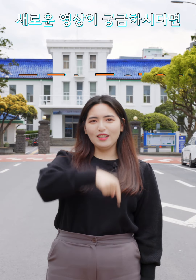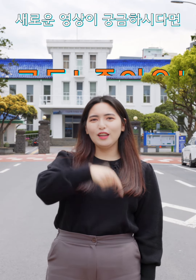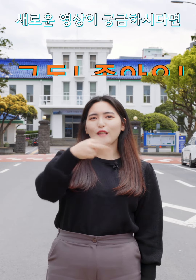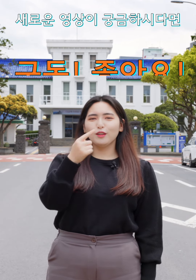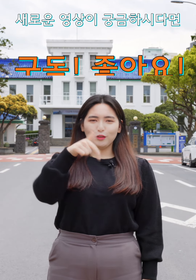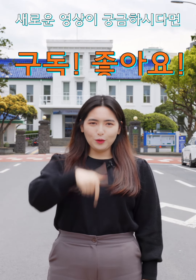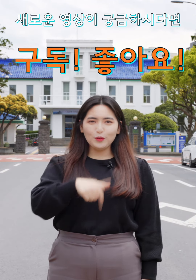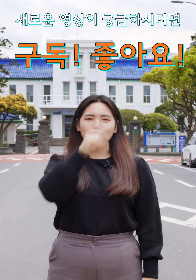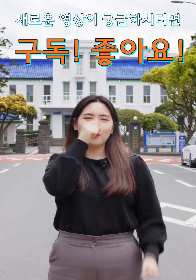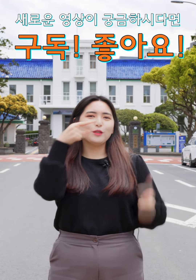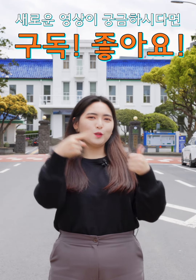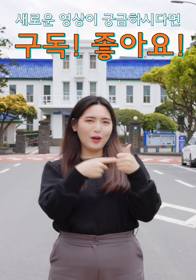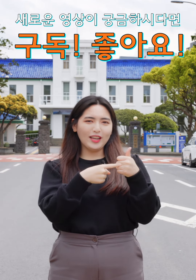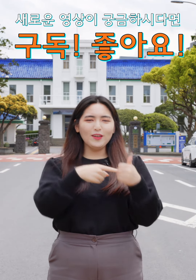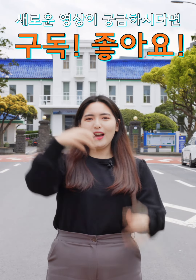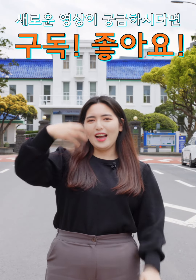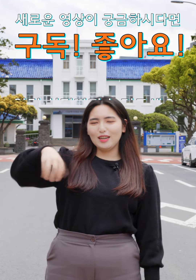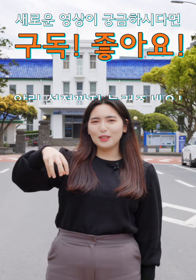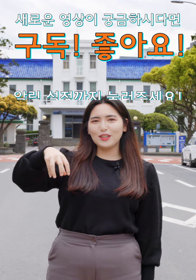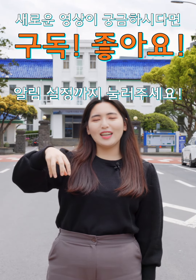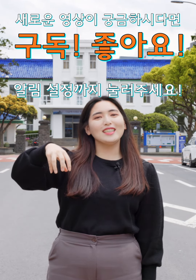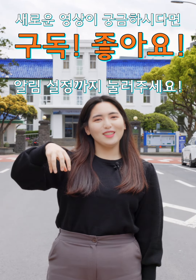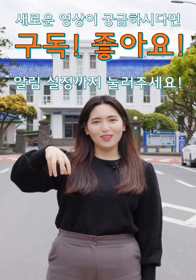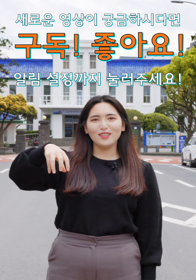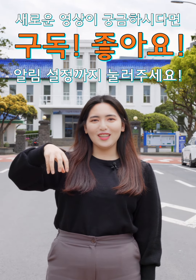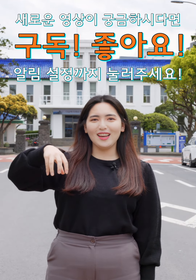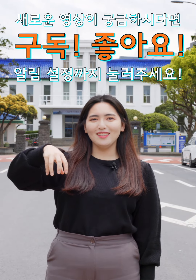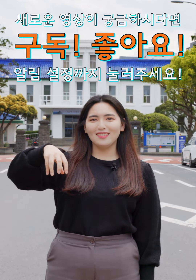영상이 궁금하시다면 구독, 좋아요, 알림 설정까지 눌러주세요.